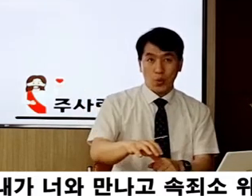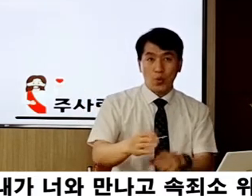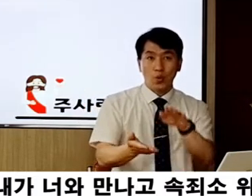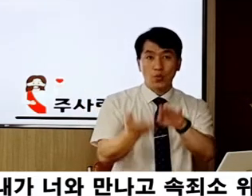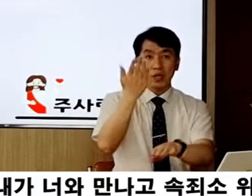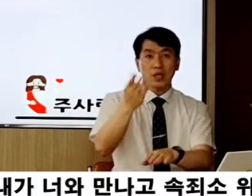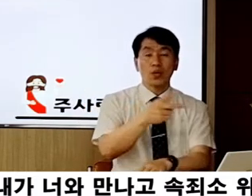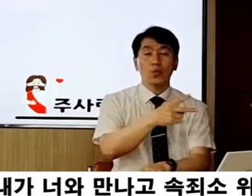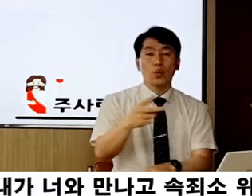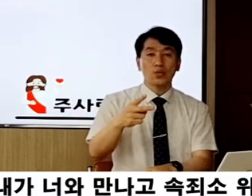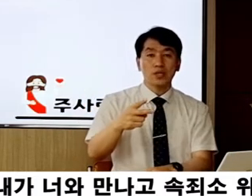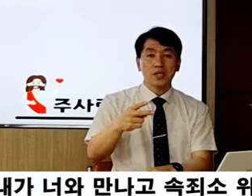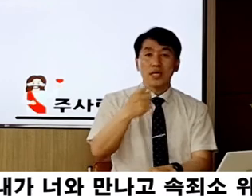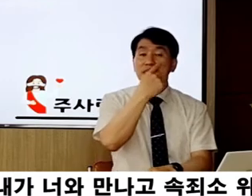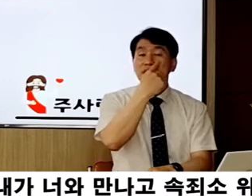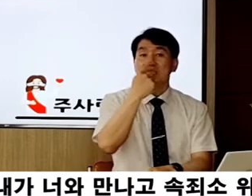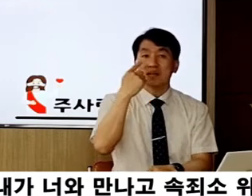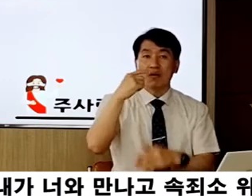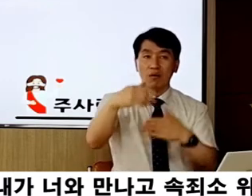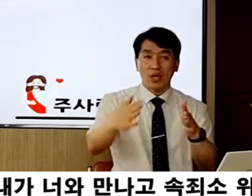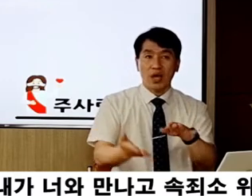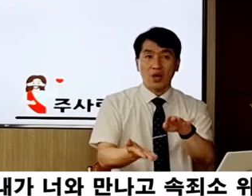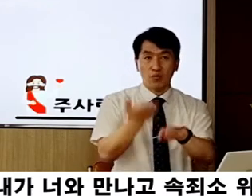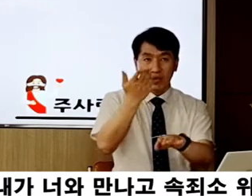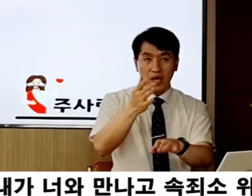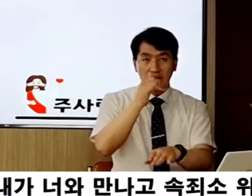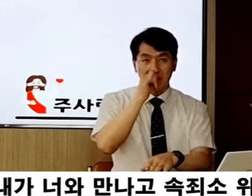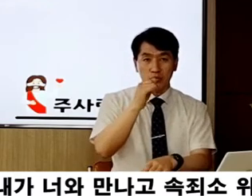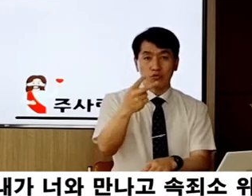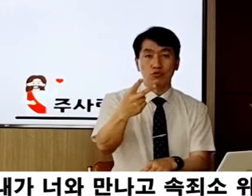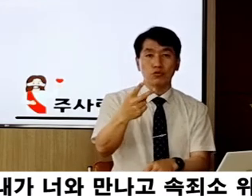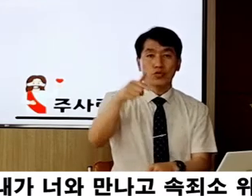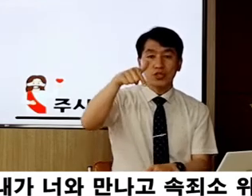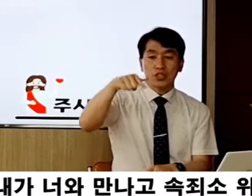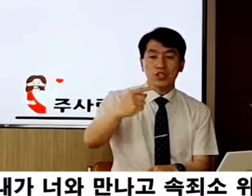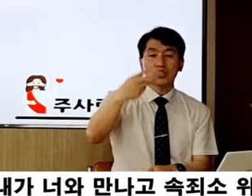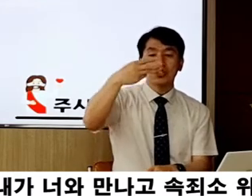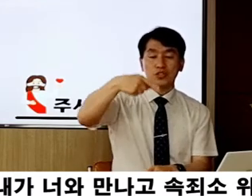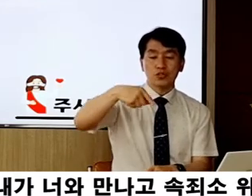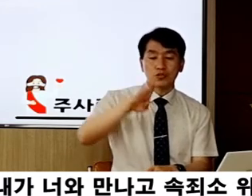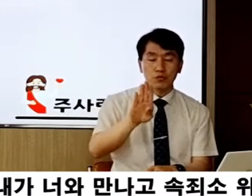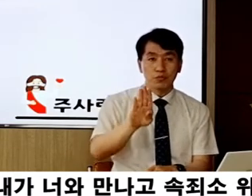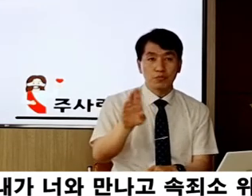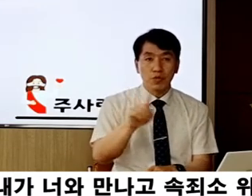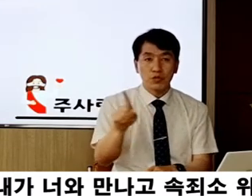속죄소 위 곧 증거궤 위에 있는 두 그룹